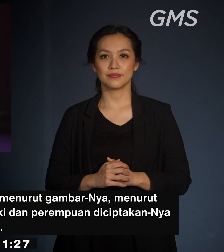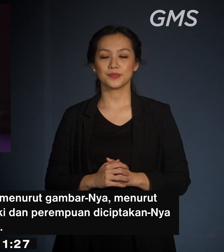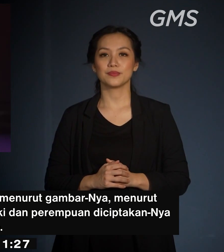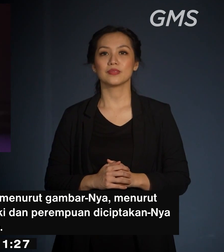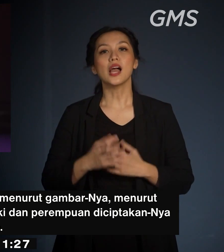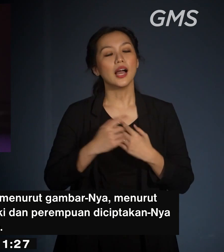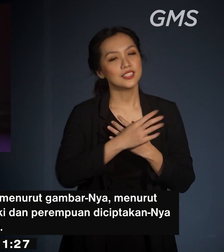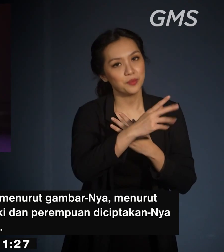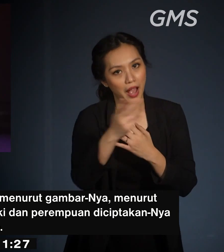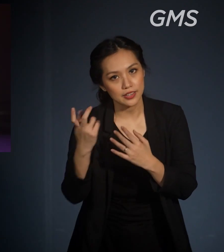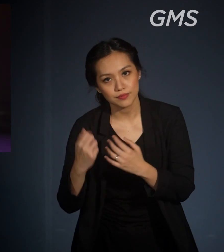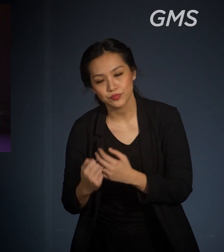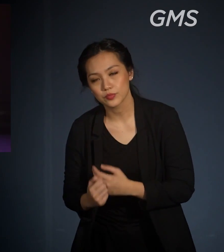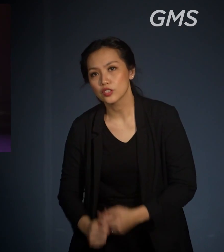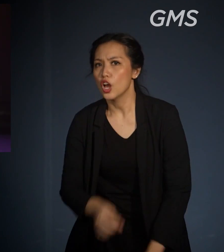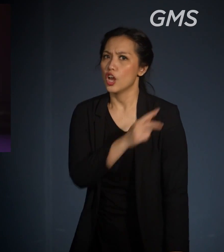Saudara, kita itu